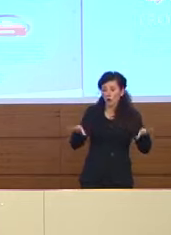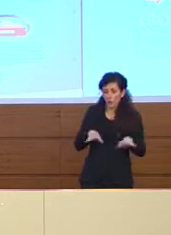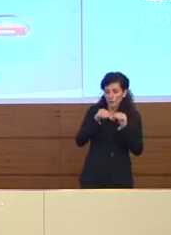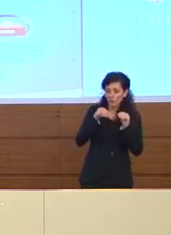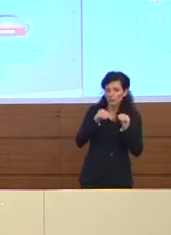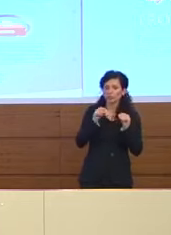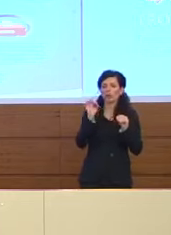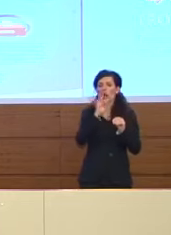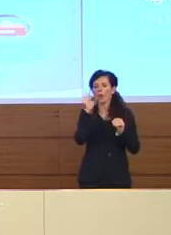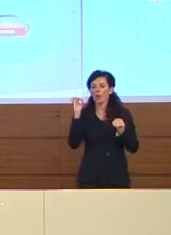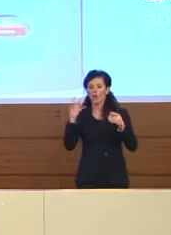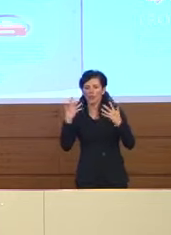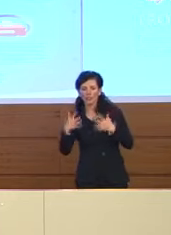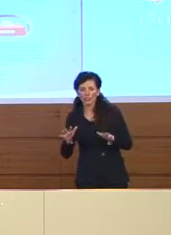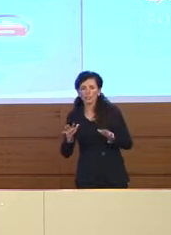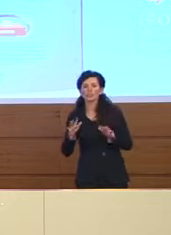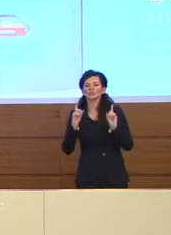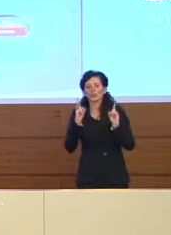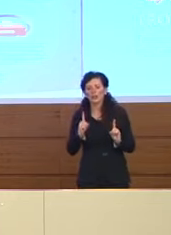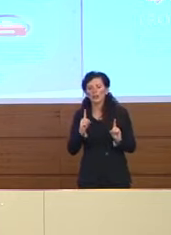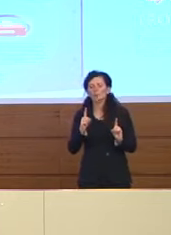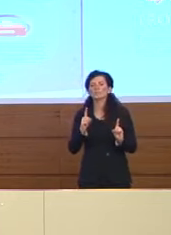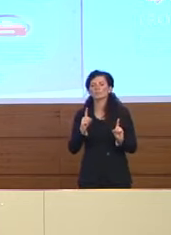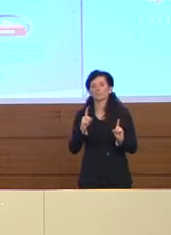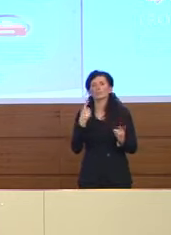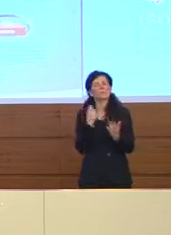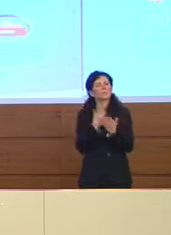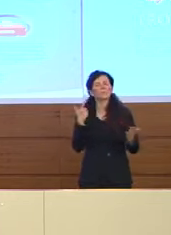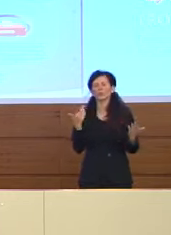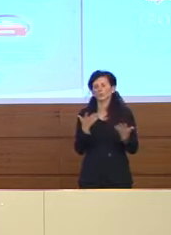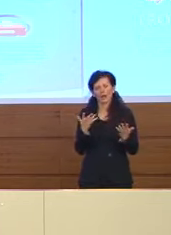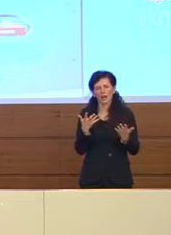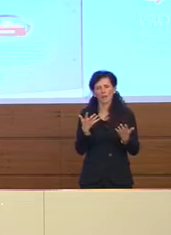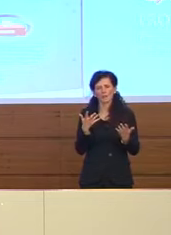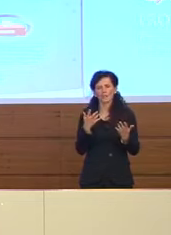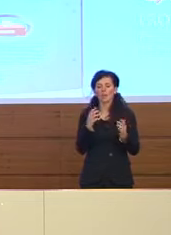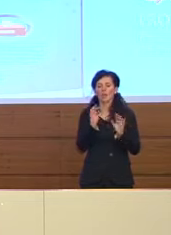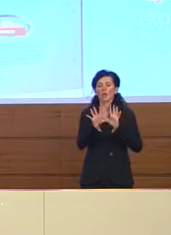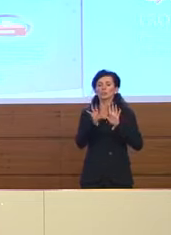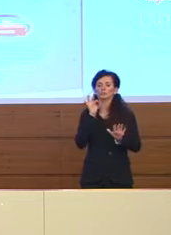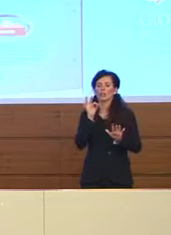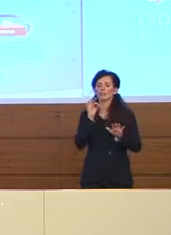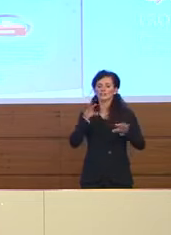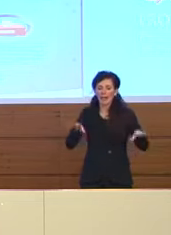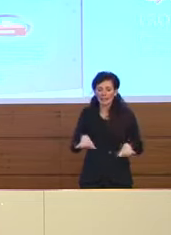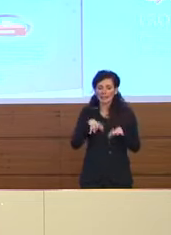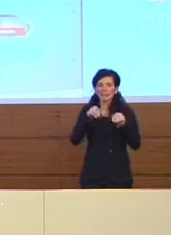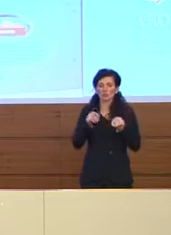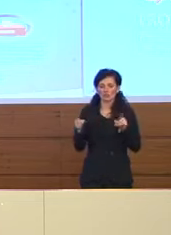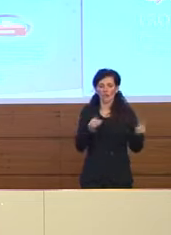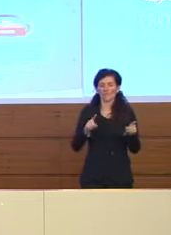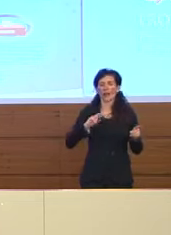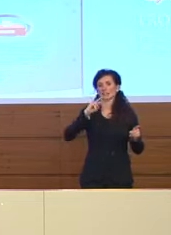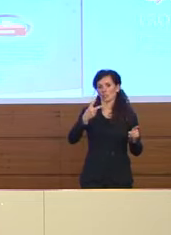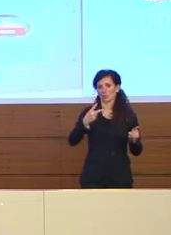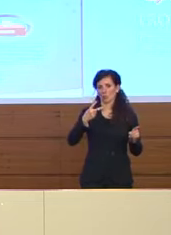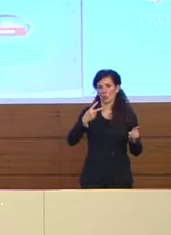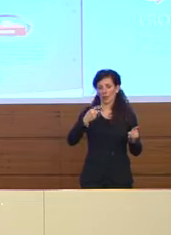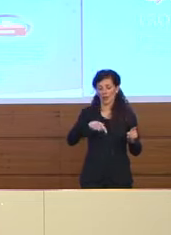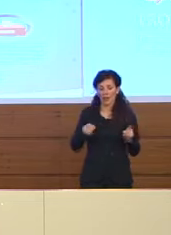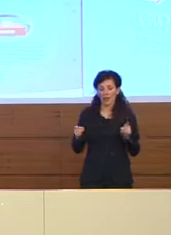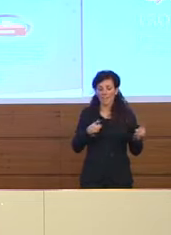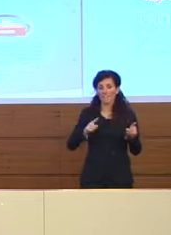modulare le scelte iniziali della fase ii ne scelta iniziale della fase 2